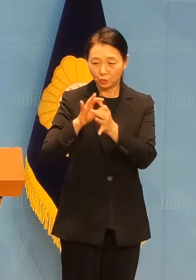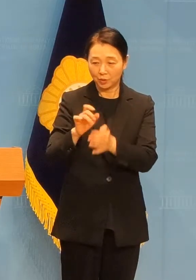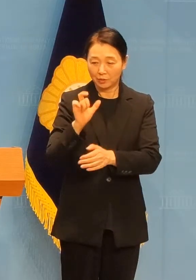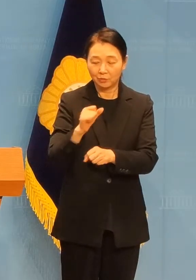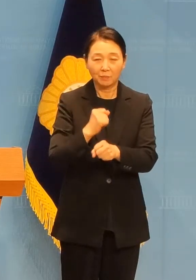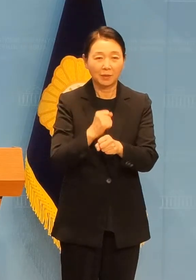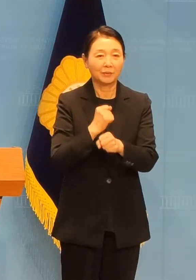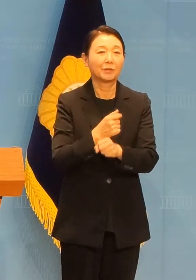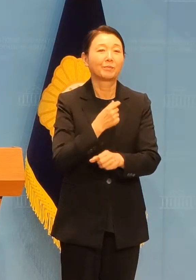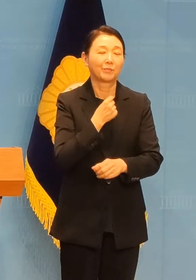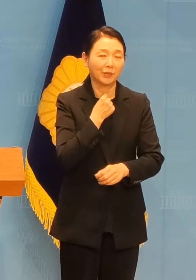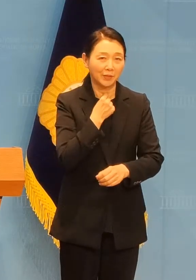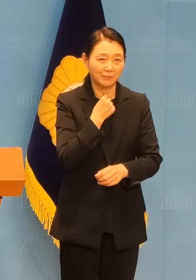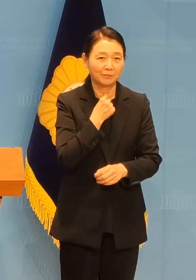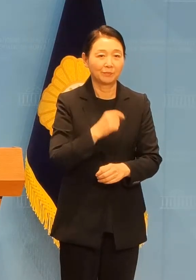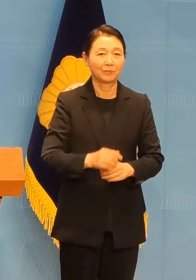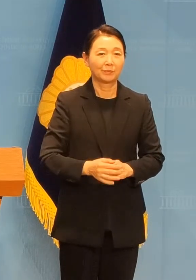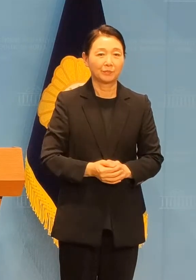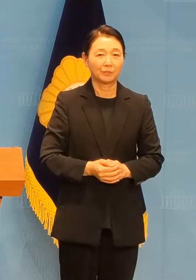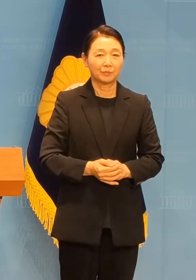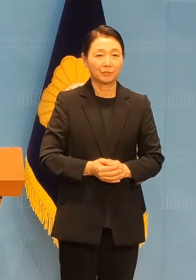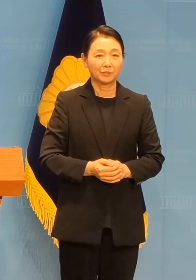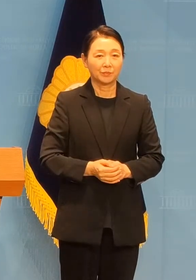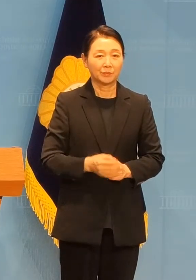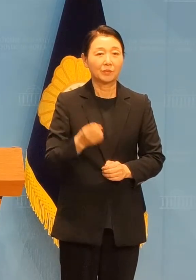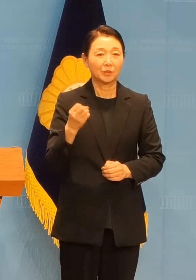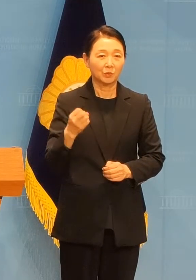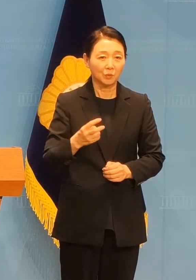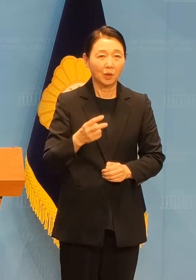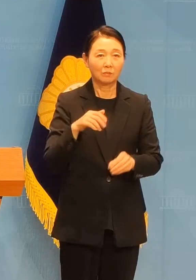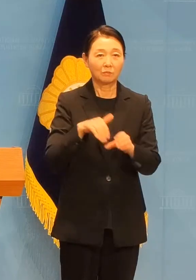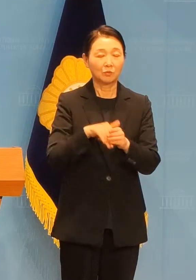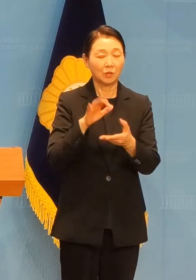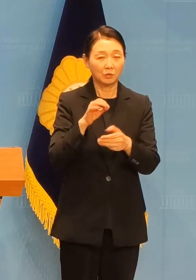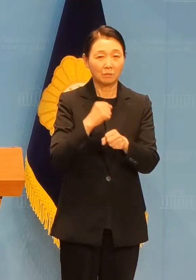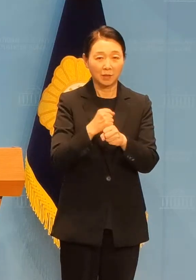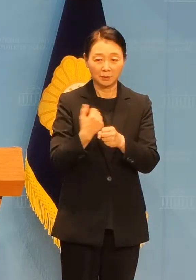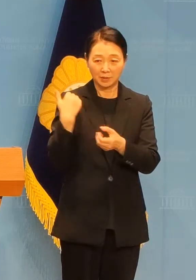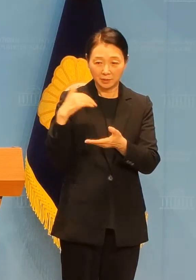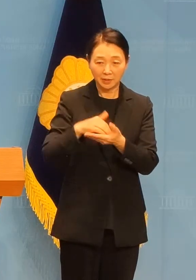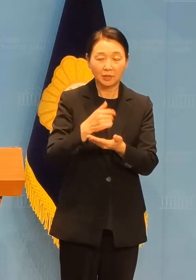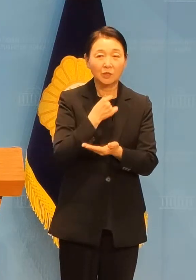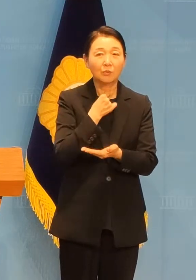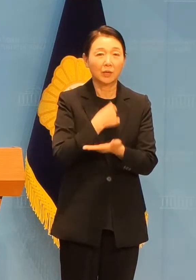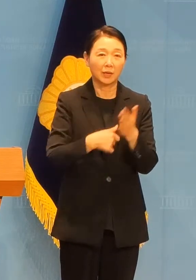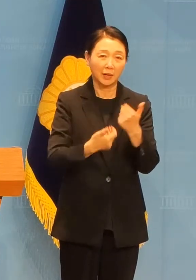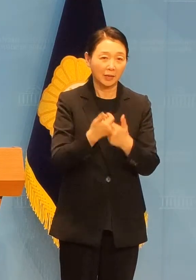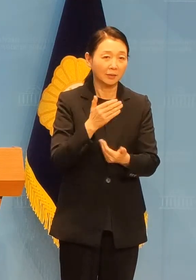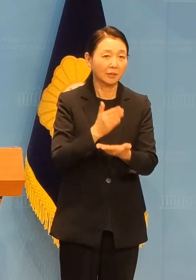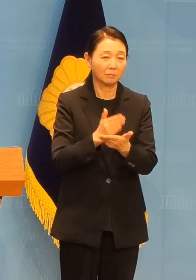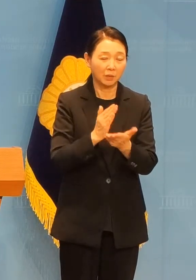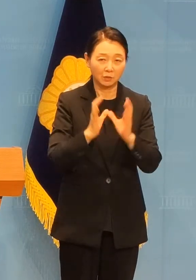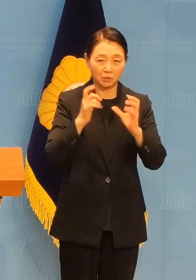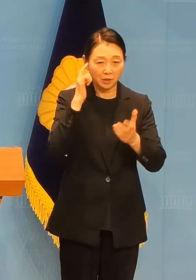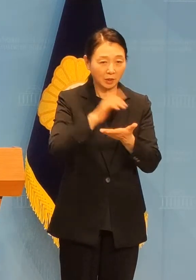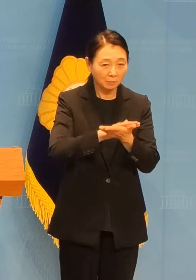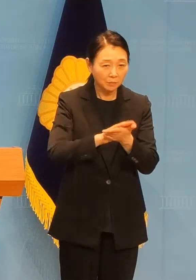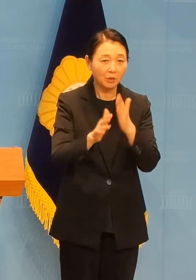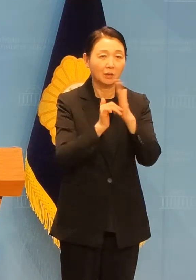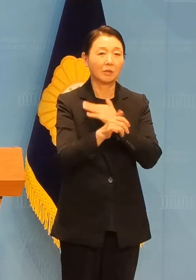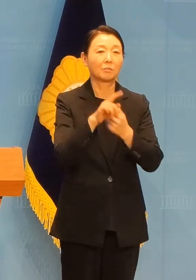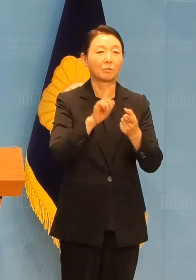계기가 되기를 희망합니다. 아울러 문화유산 제자리 찾기가 갈등을 넘어 세계 평화를